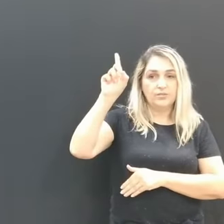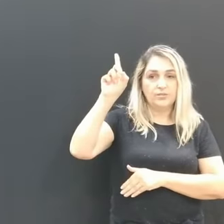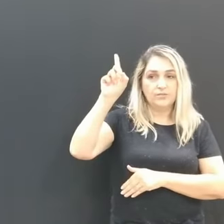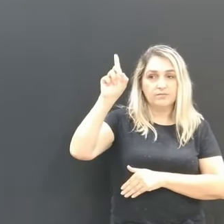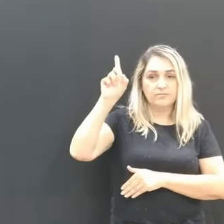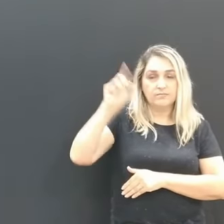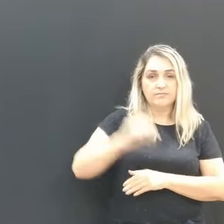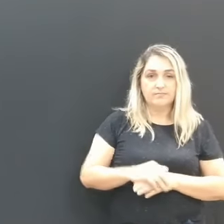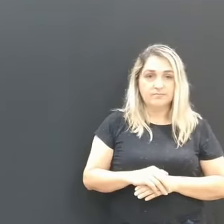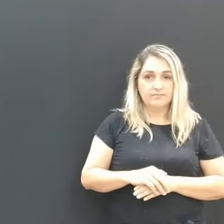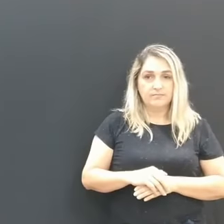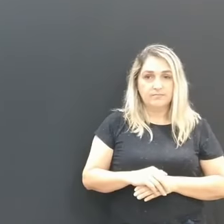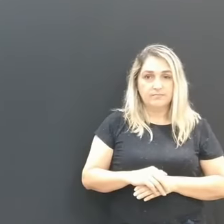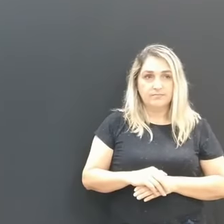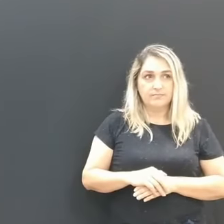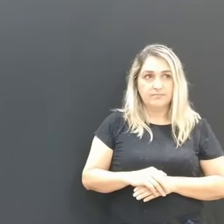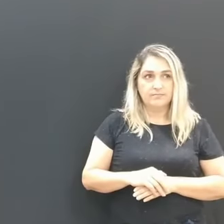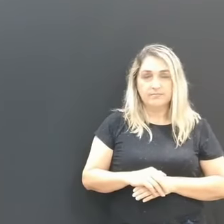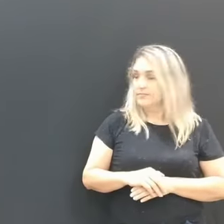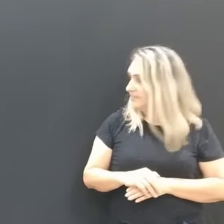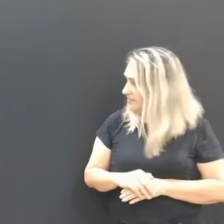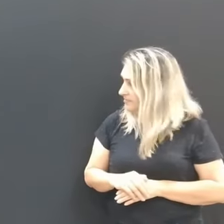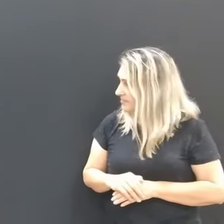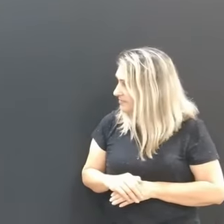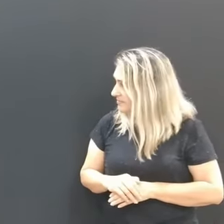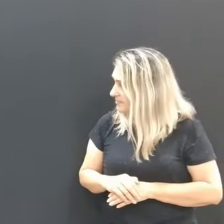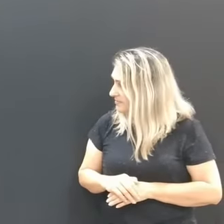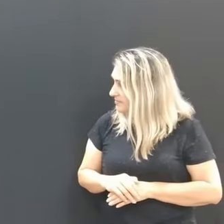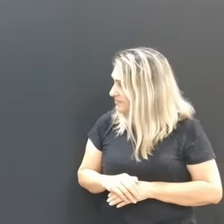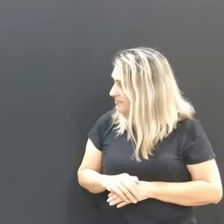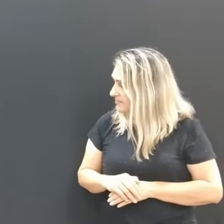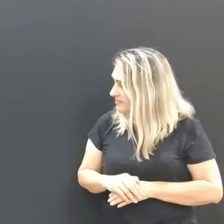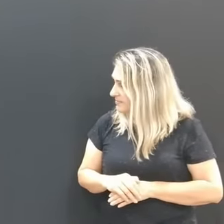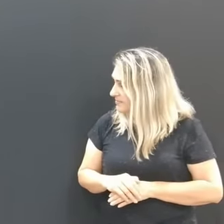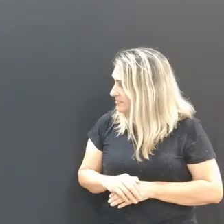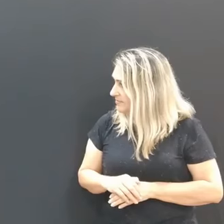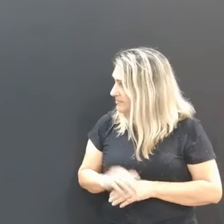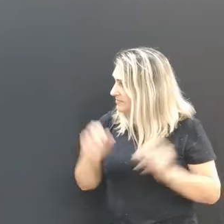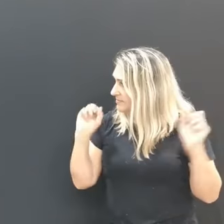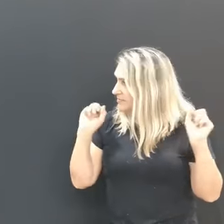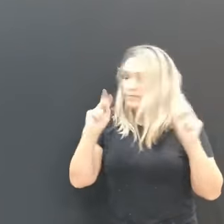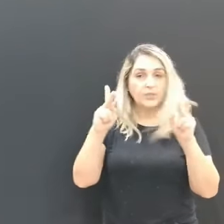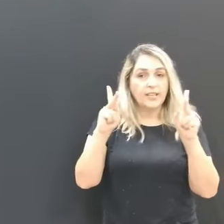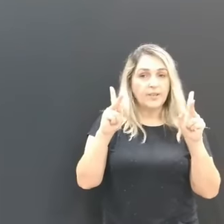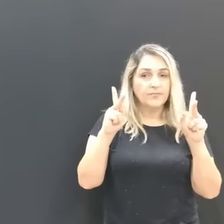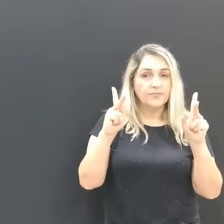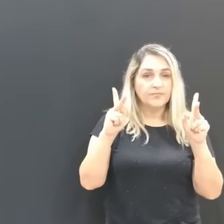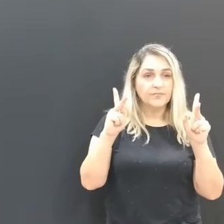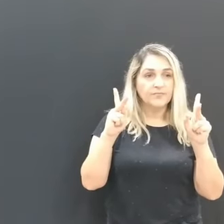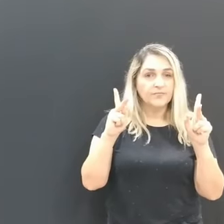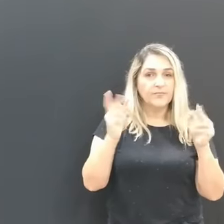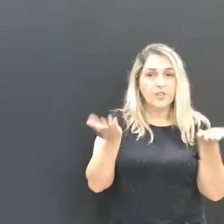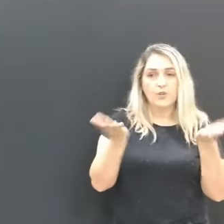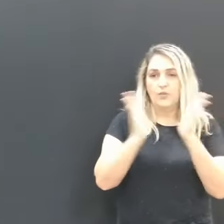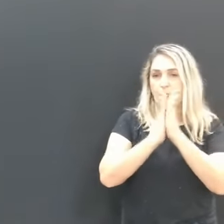era um tanto fraquejada, agora precisamos daqui em diante ter uma vida de confiança em Deus. Amém?